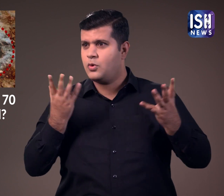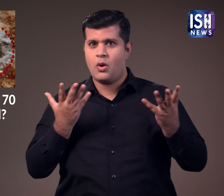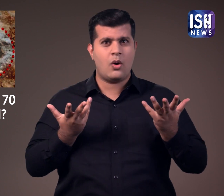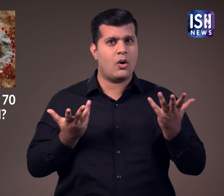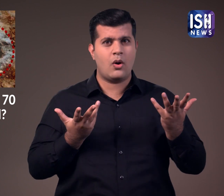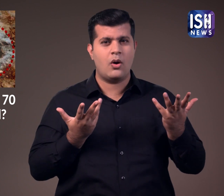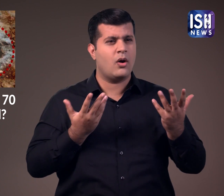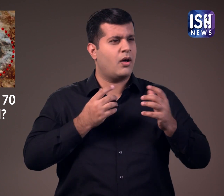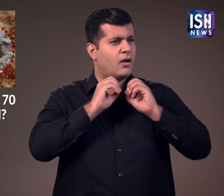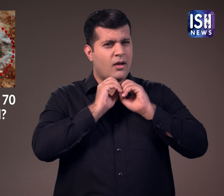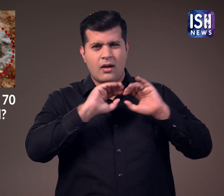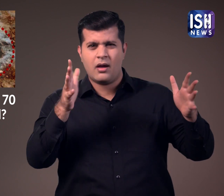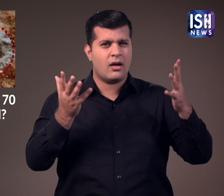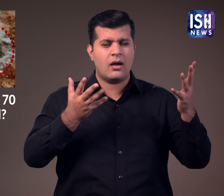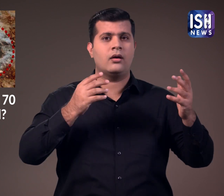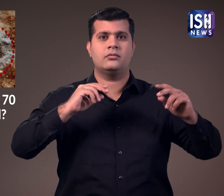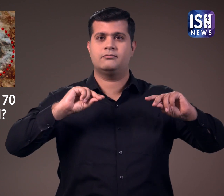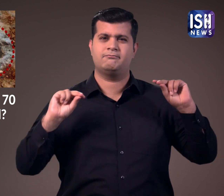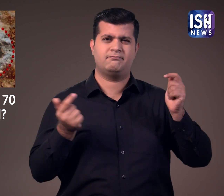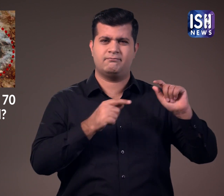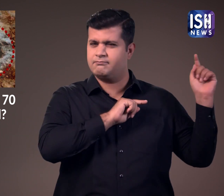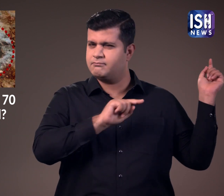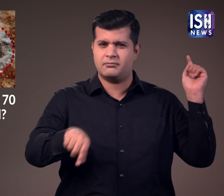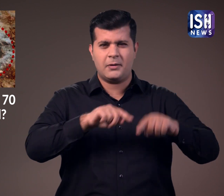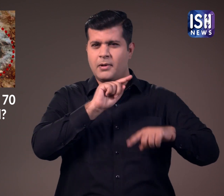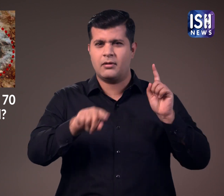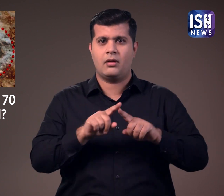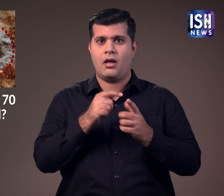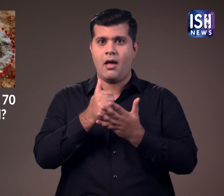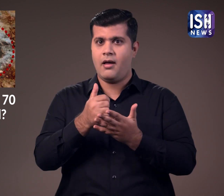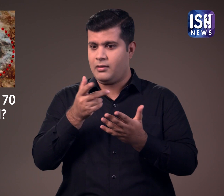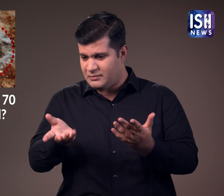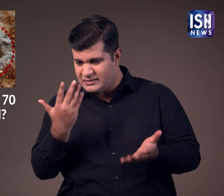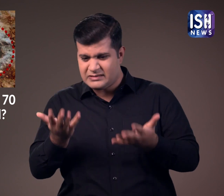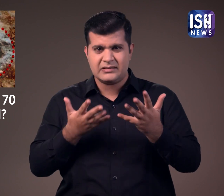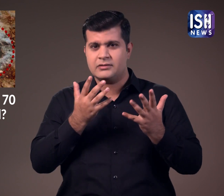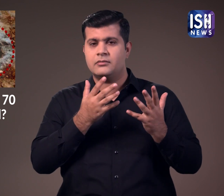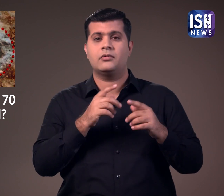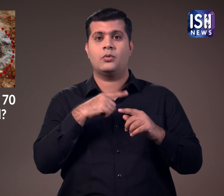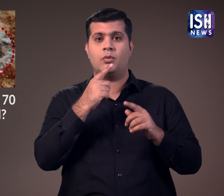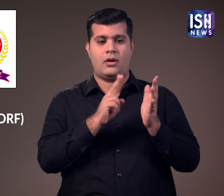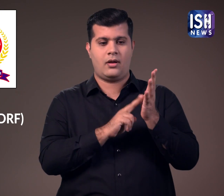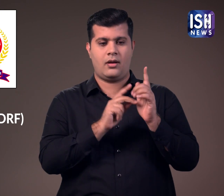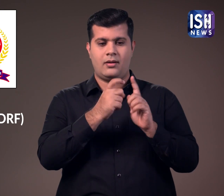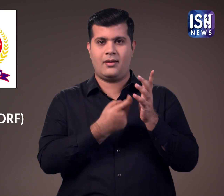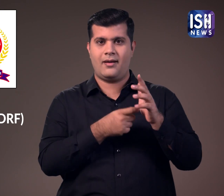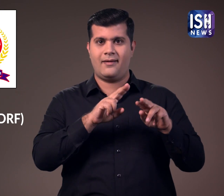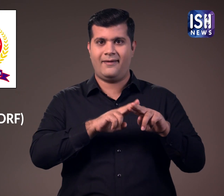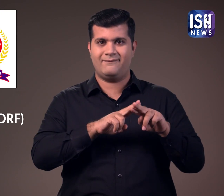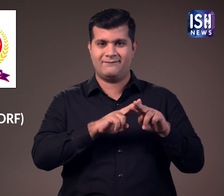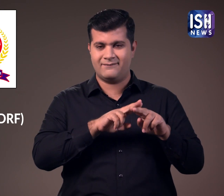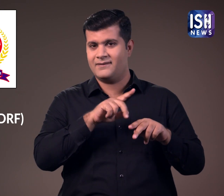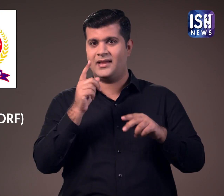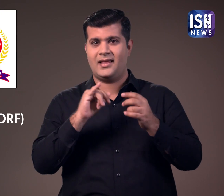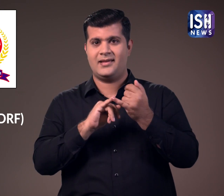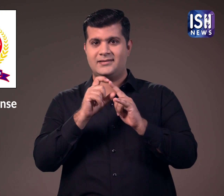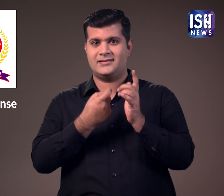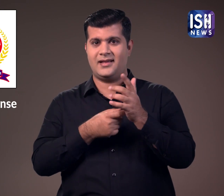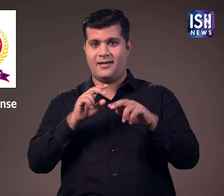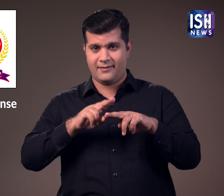सेना के 500 जवानों सहित NDRF, SDRF, सेना आदे की टीमें बचाव कार्य में लगी हुई है